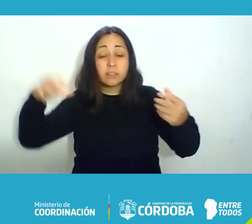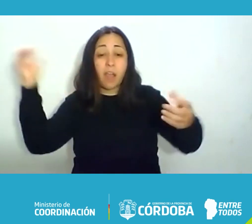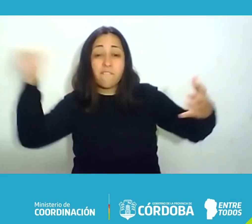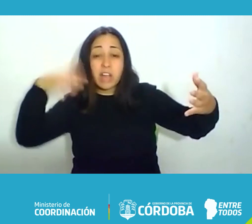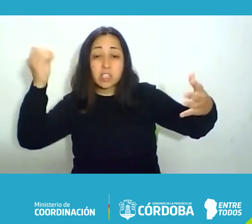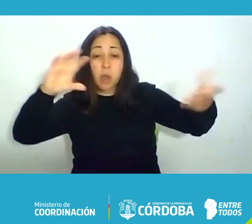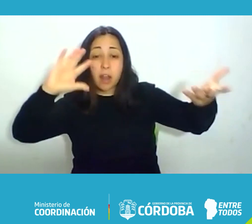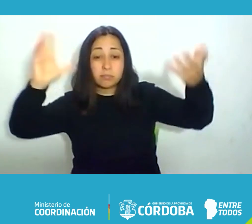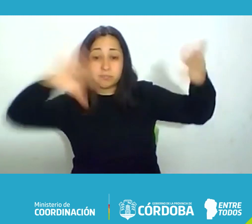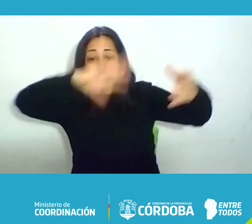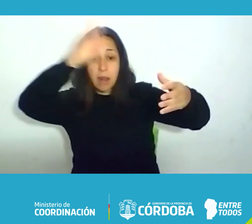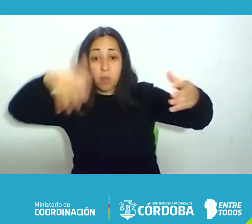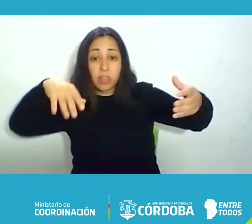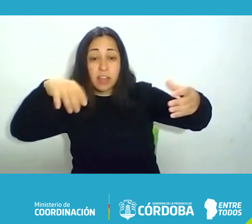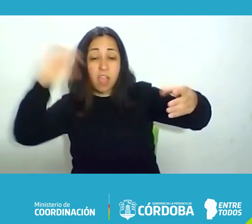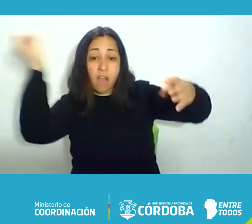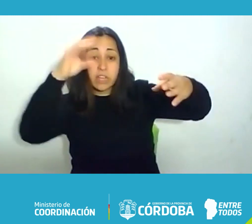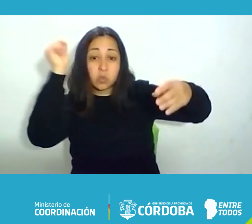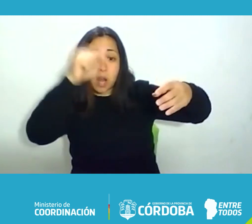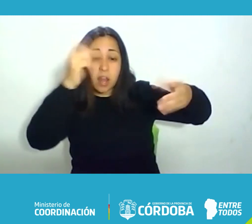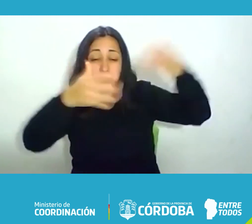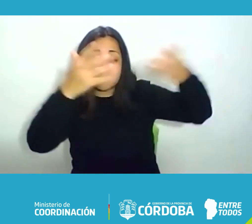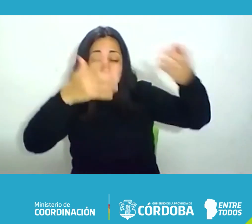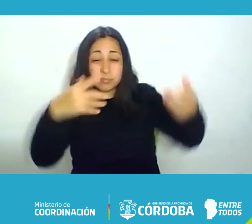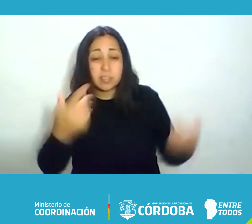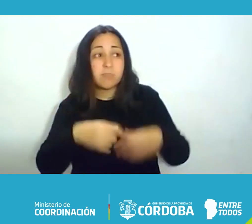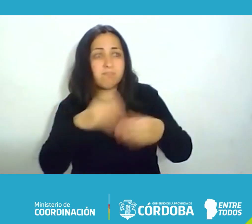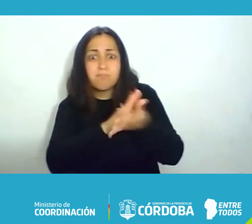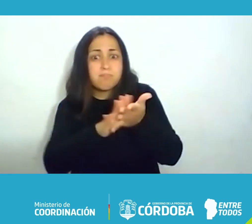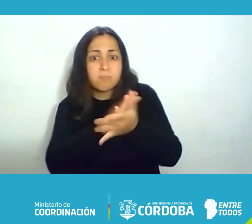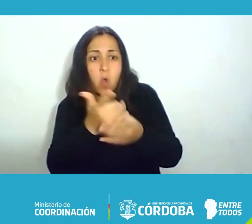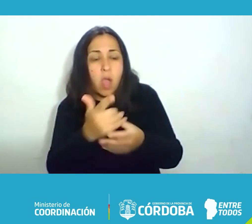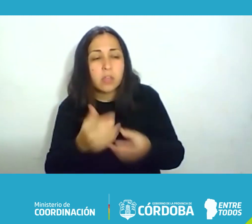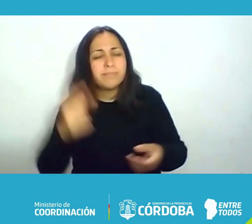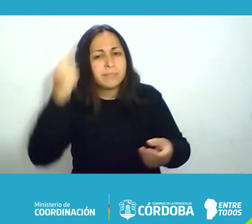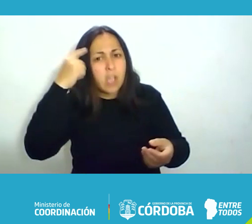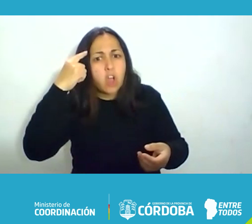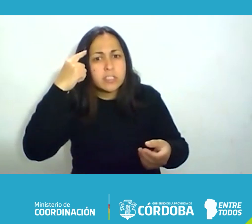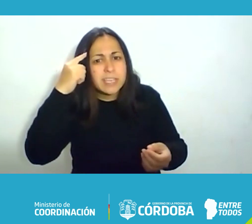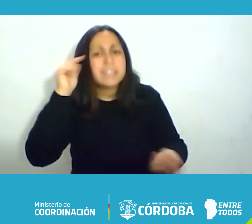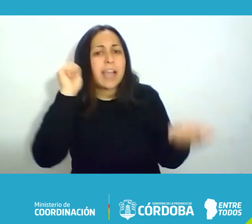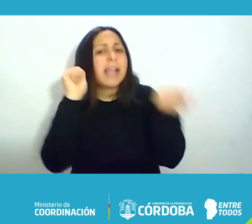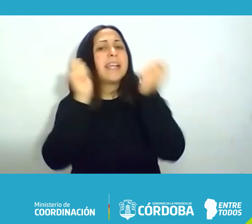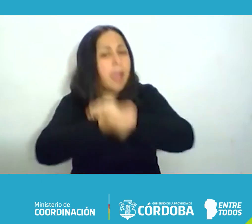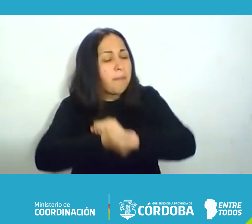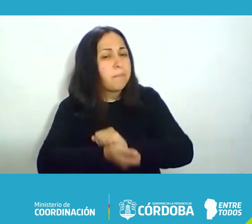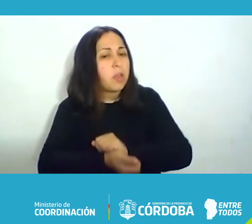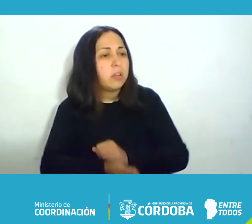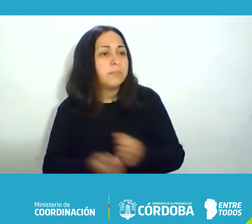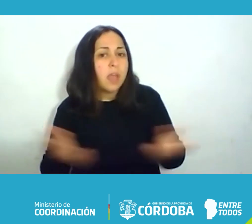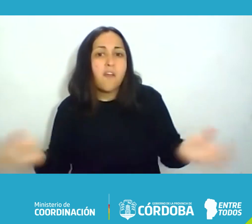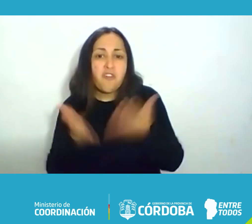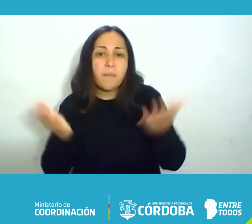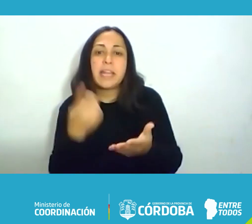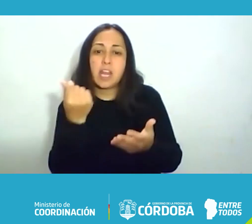La falta de reconocimiento de los territorios indígenas invita a un cambio de conciencia. Expresa que se necesita el fomento de una